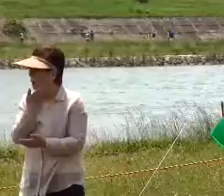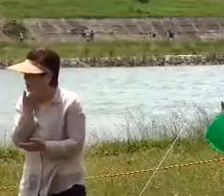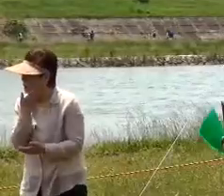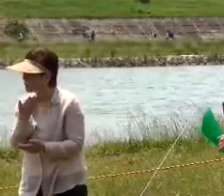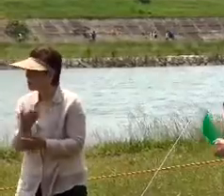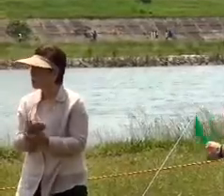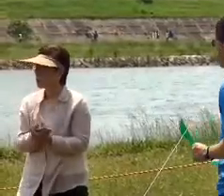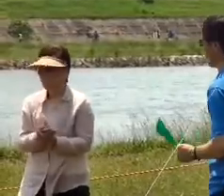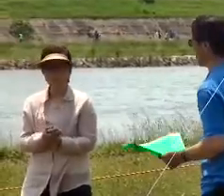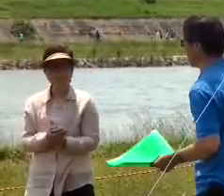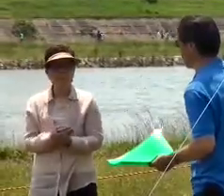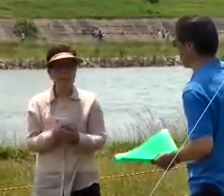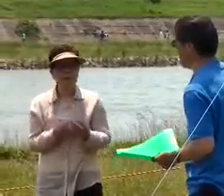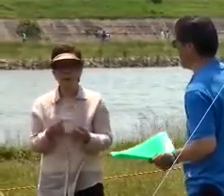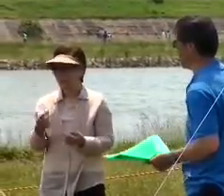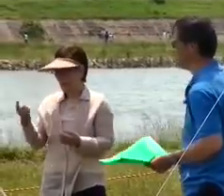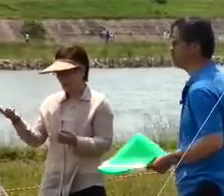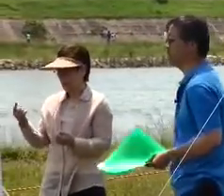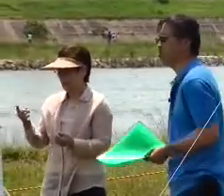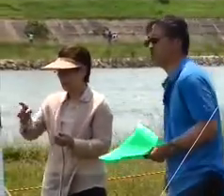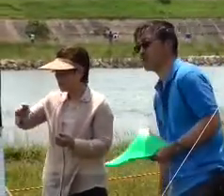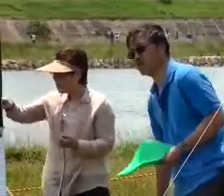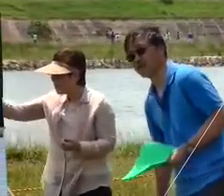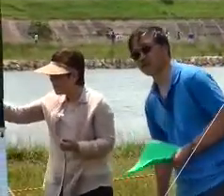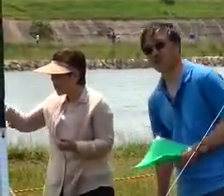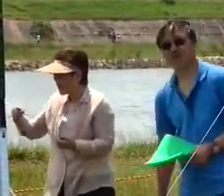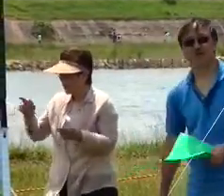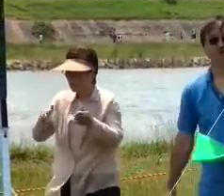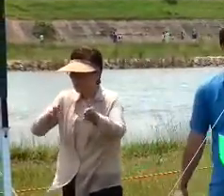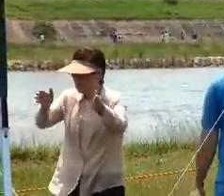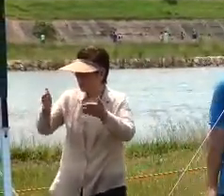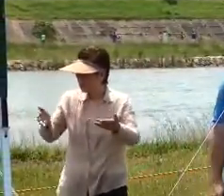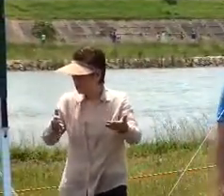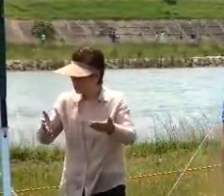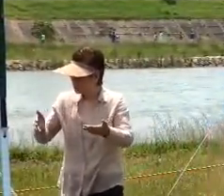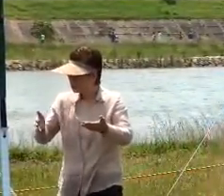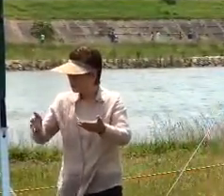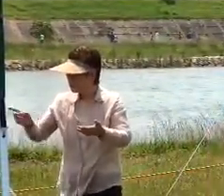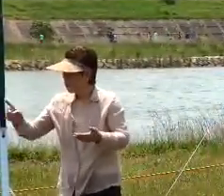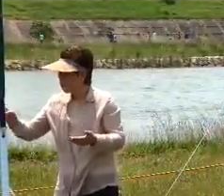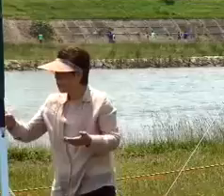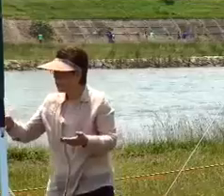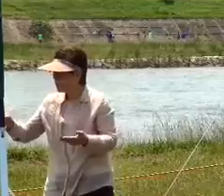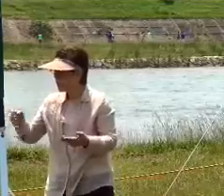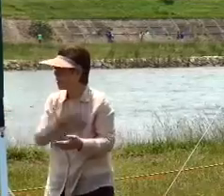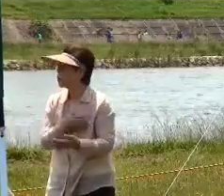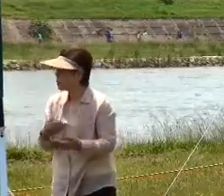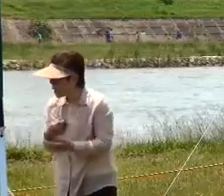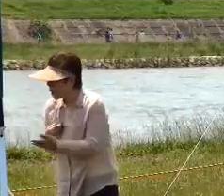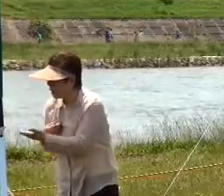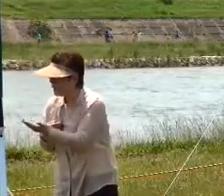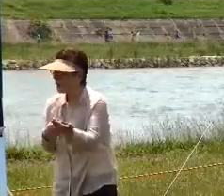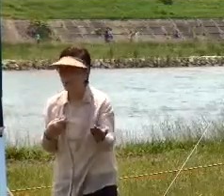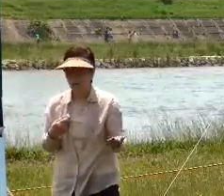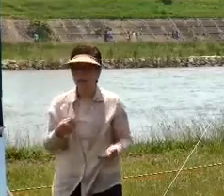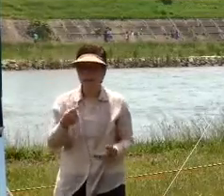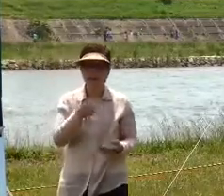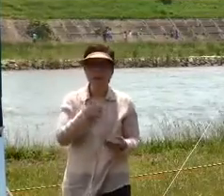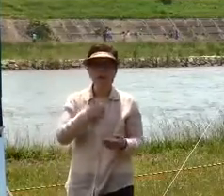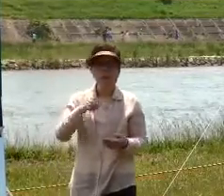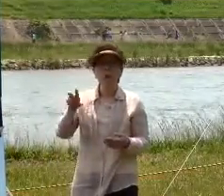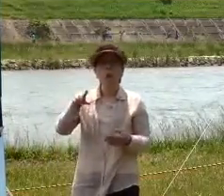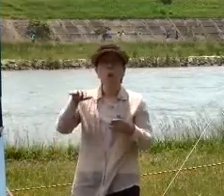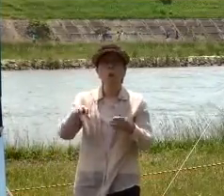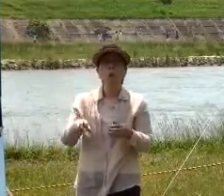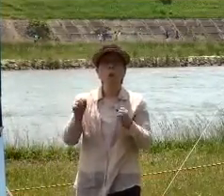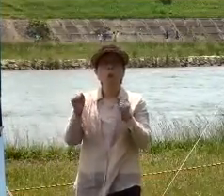私は失われてませんよ、私は道に迷ってませんよ、私は自分がどこにいるか分かってますよと